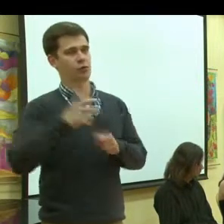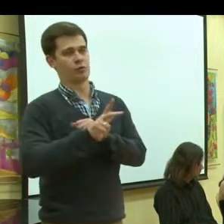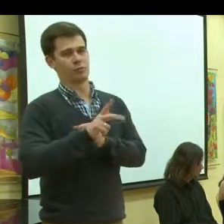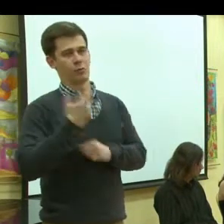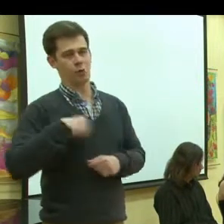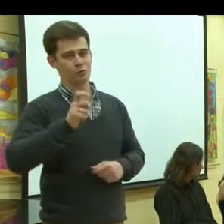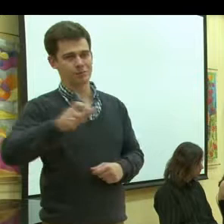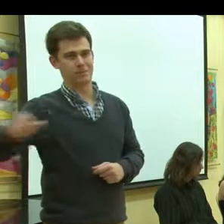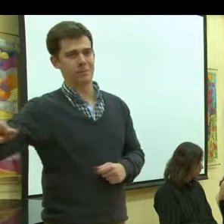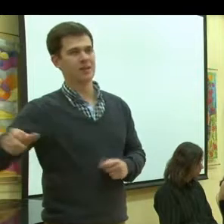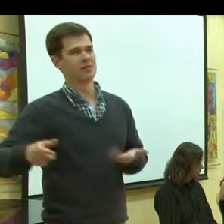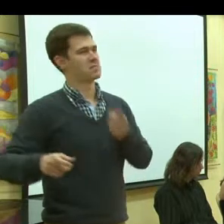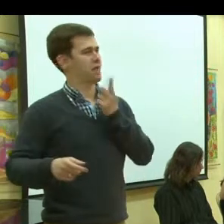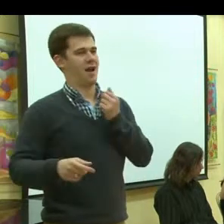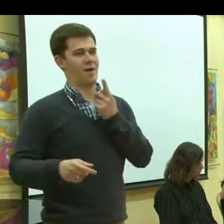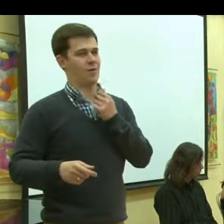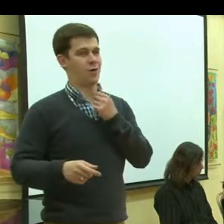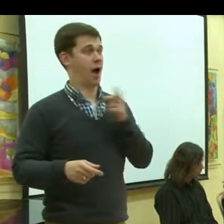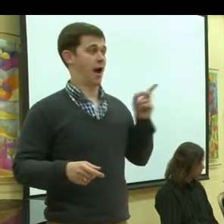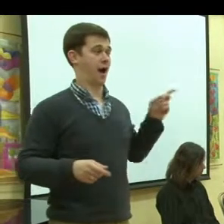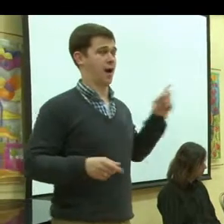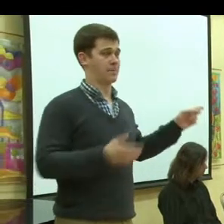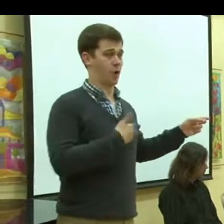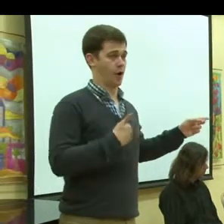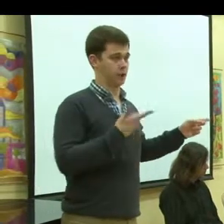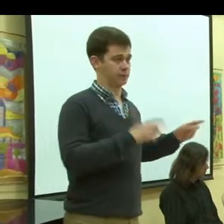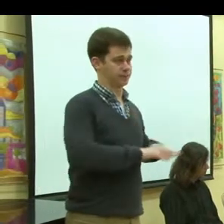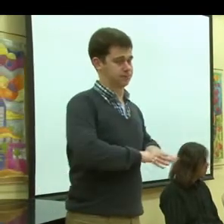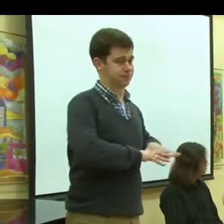jakby rodakami, którzy mieszkają w Argentynie.